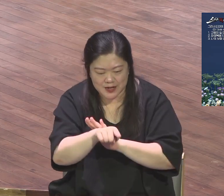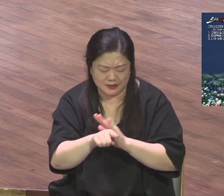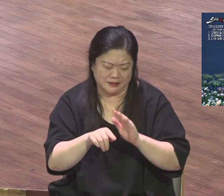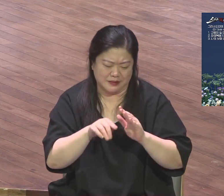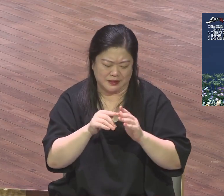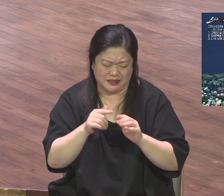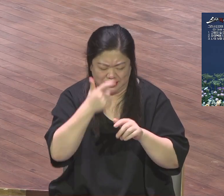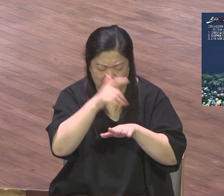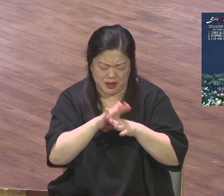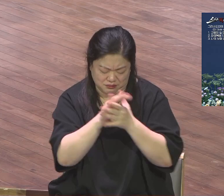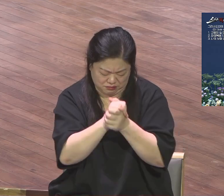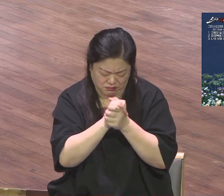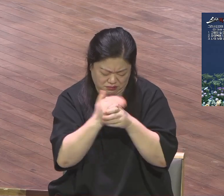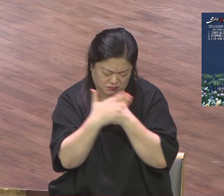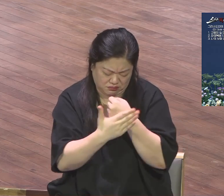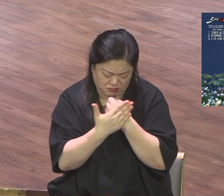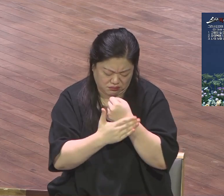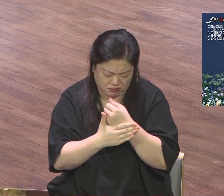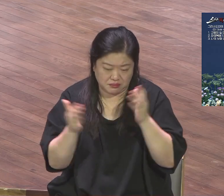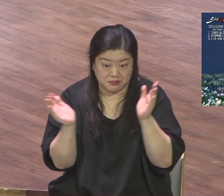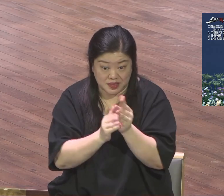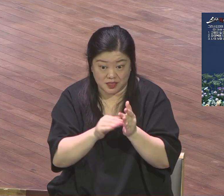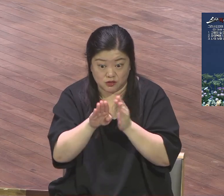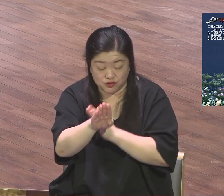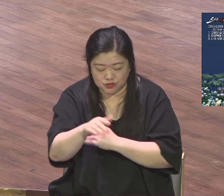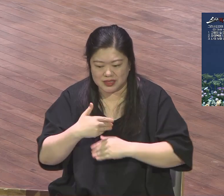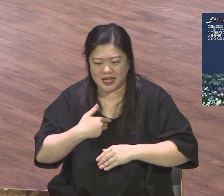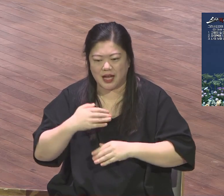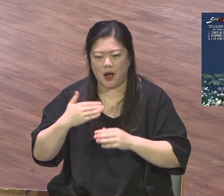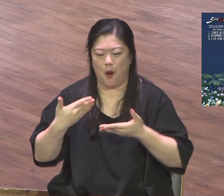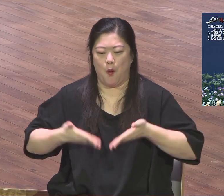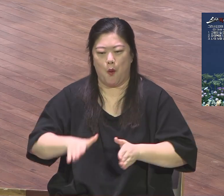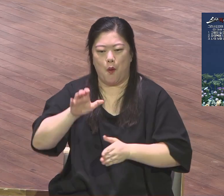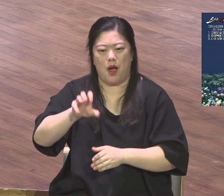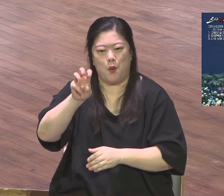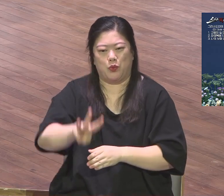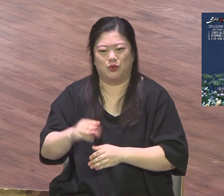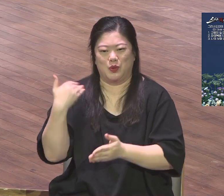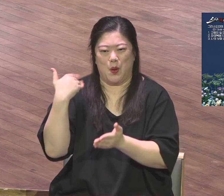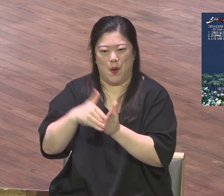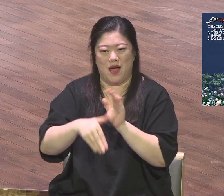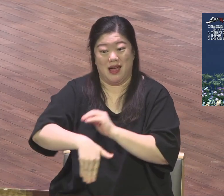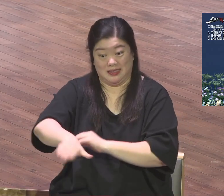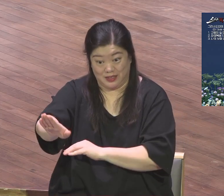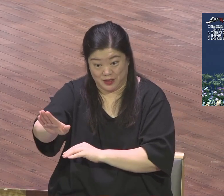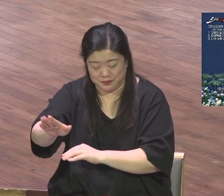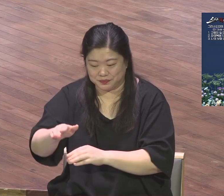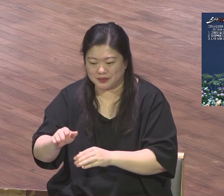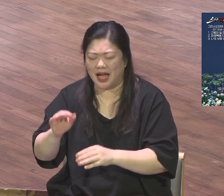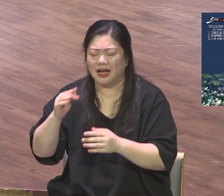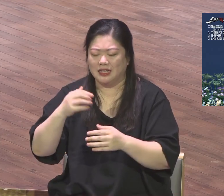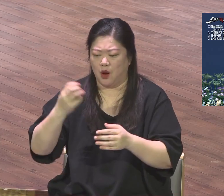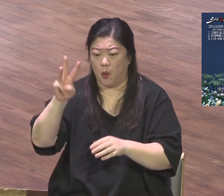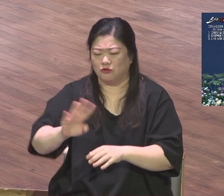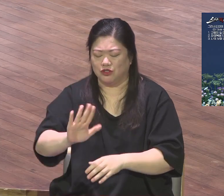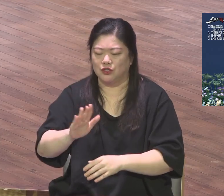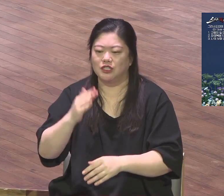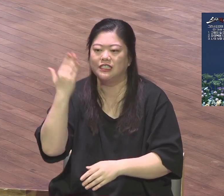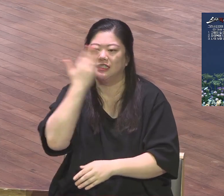형님 친구분, 형님 그 동창 친구 목사님을 만나가지고 그분의 소개로 제가 이제 여수로